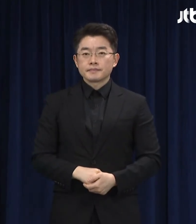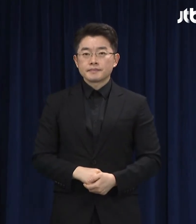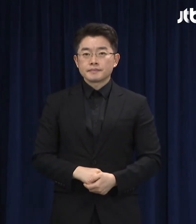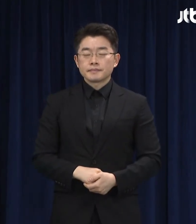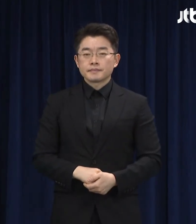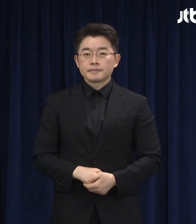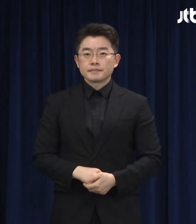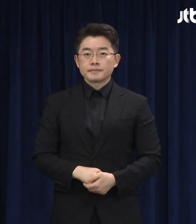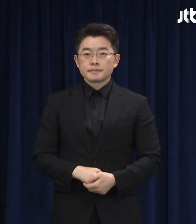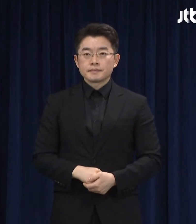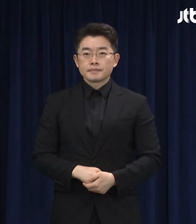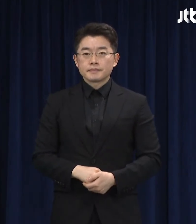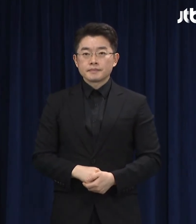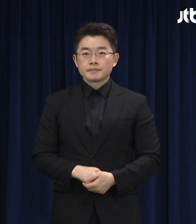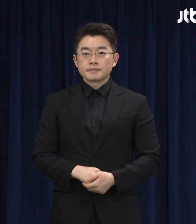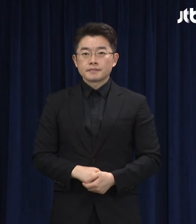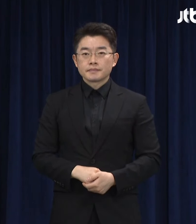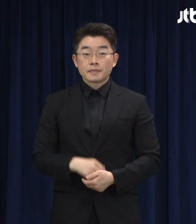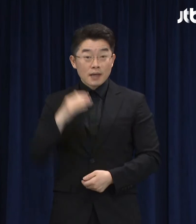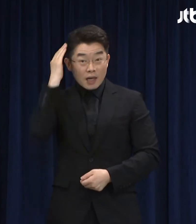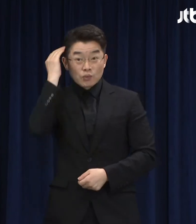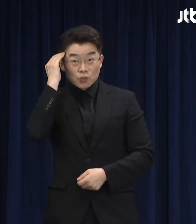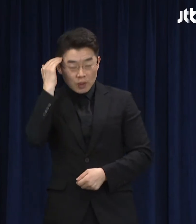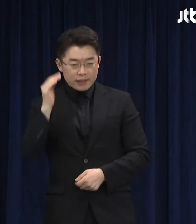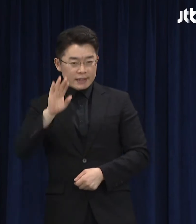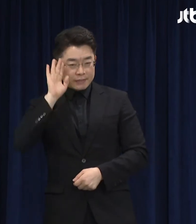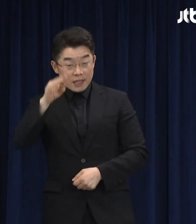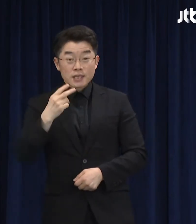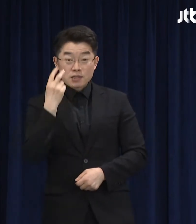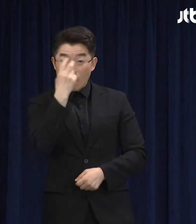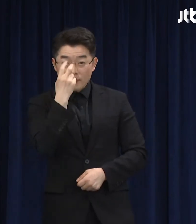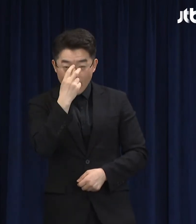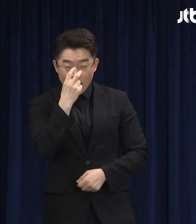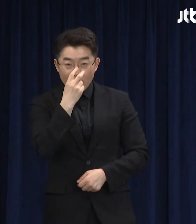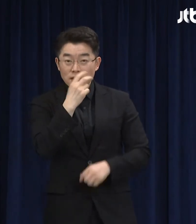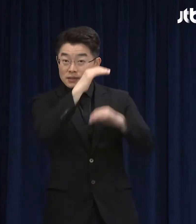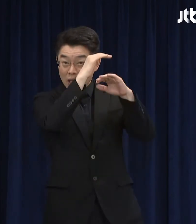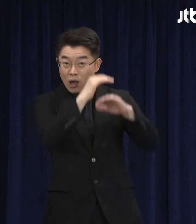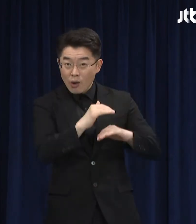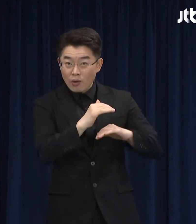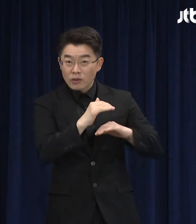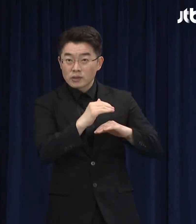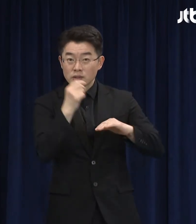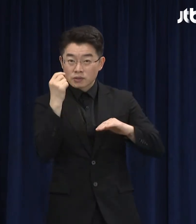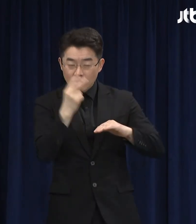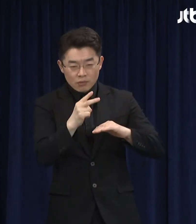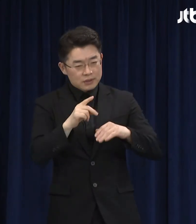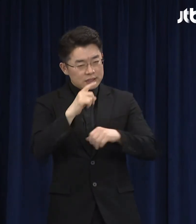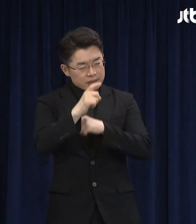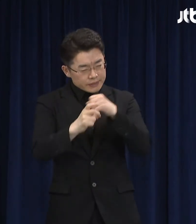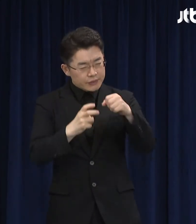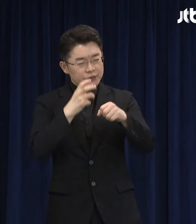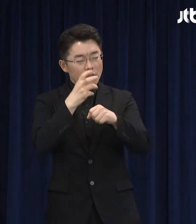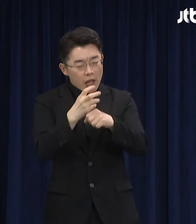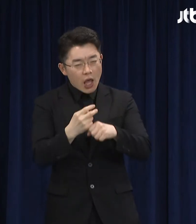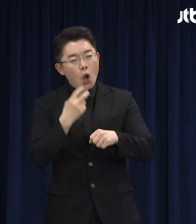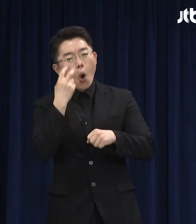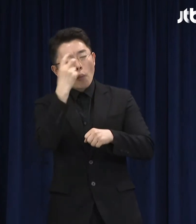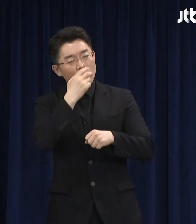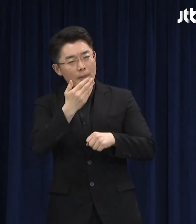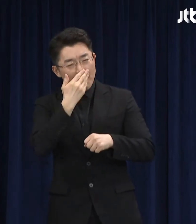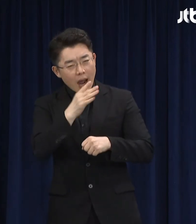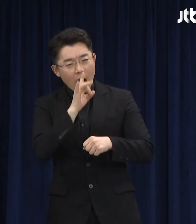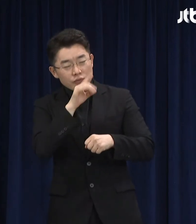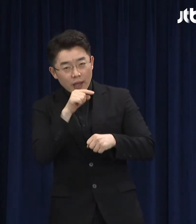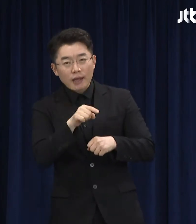저희들 추후에 이런 검사 결과 그리고 장기 유지관리 계획 이런 부분에 대한